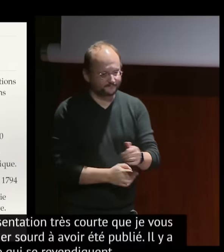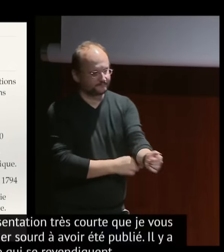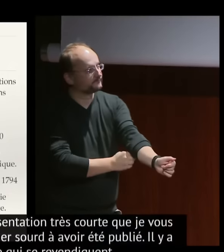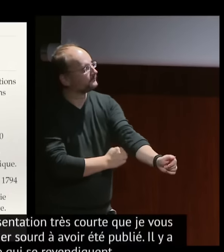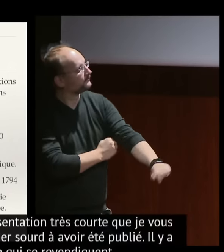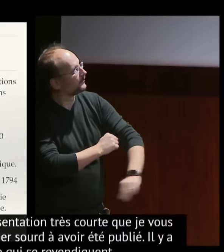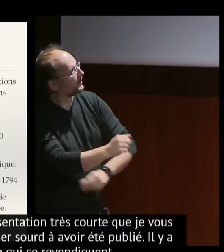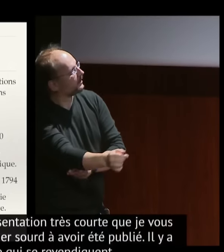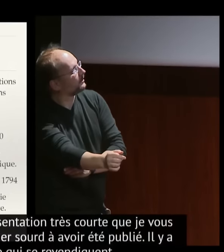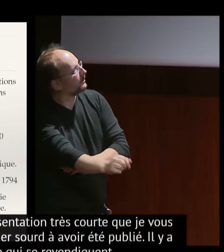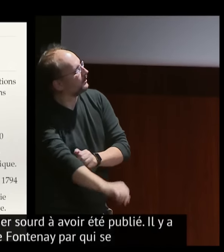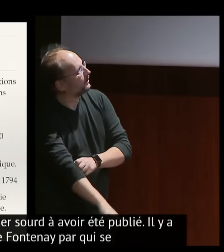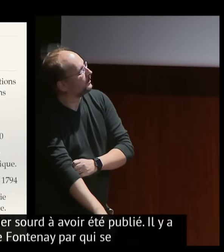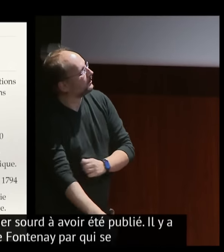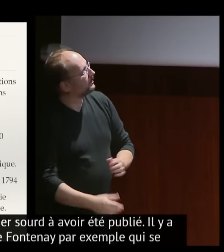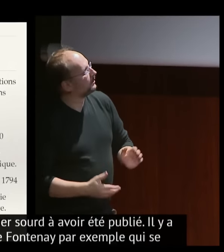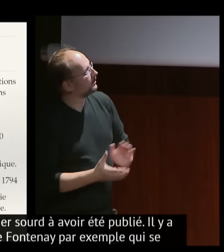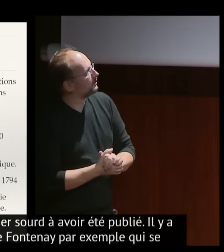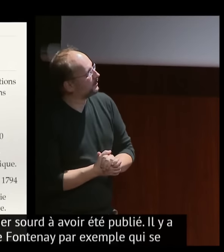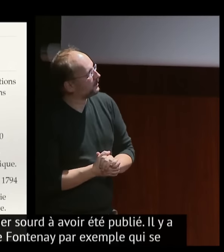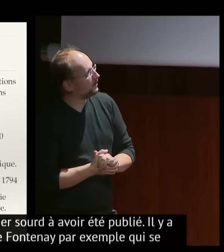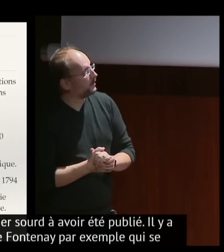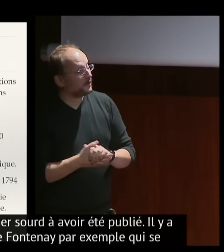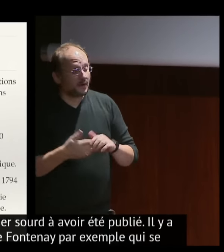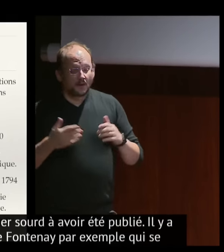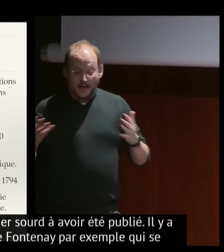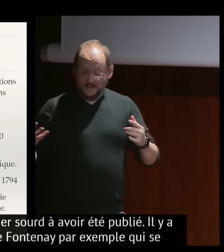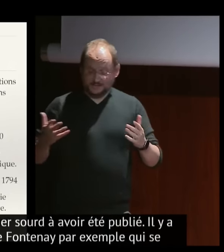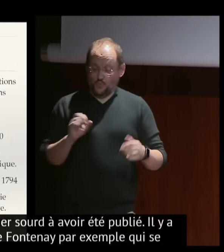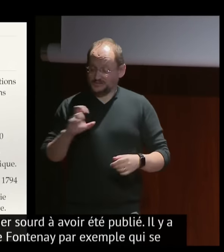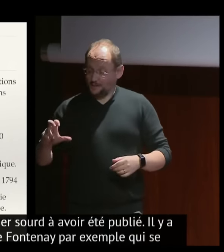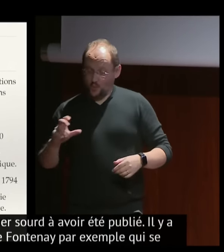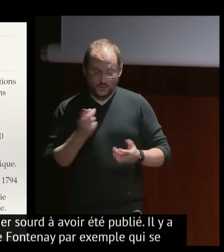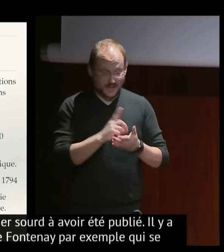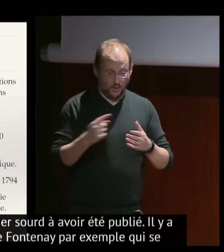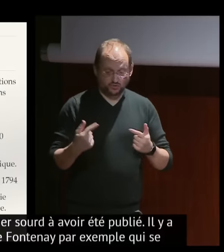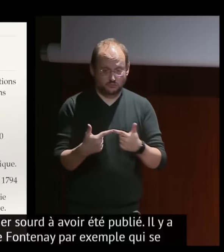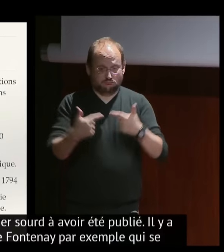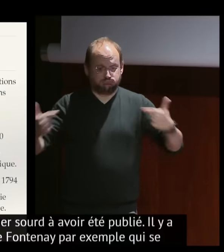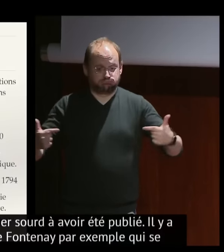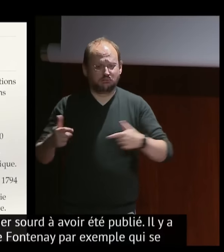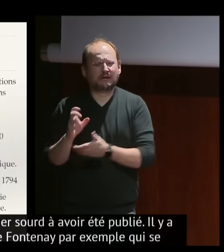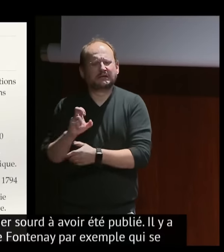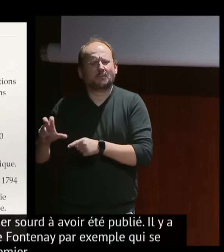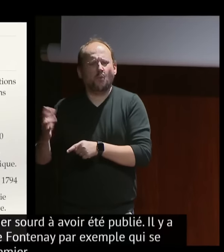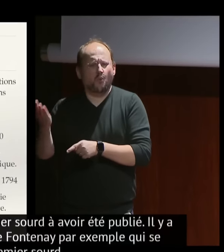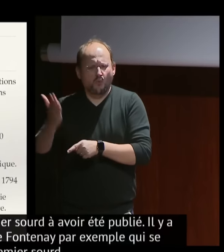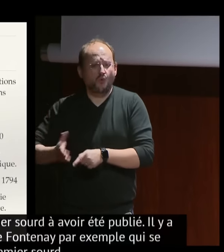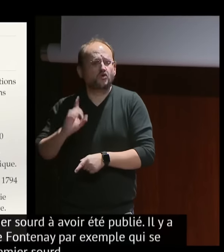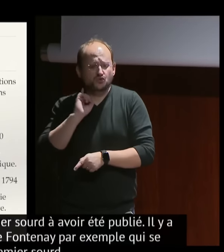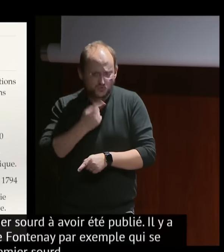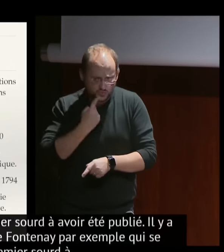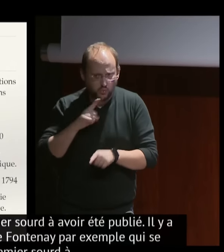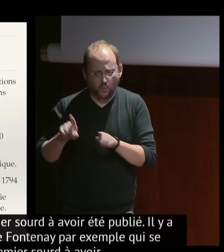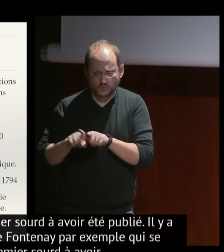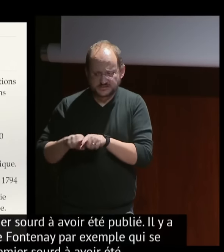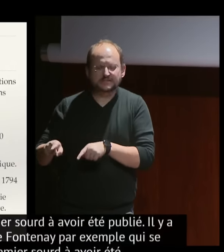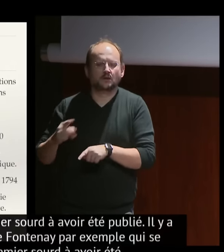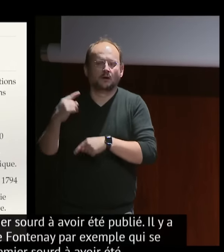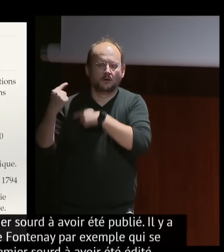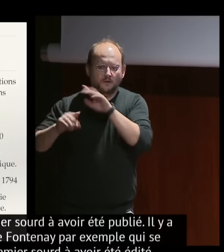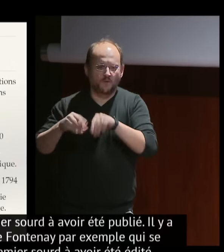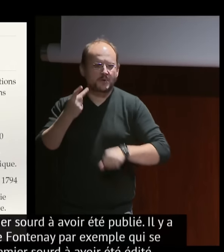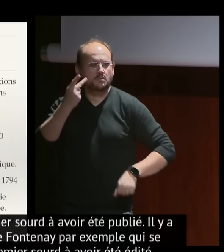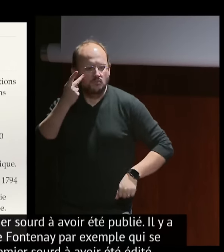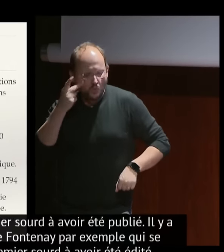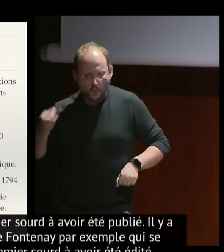mais qui n'a pas abouti. Donc, encore une fois, c'est vraiment Desloges, le premier sourd à avoir été édité. ils